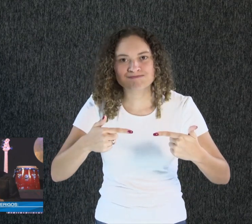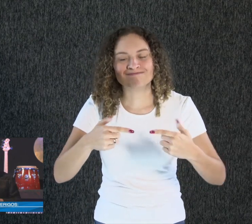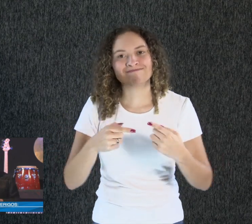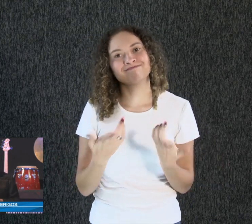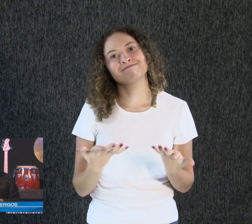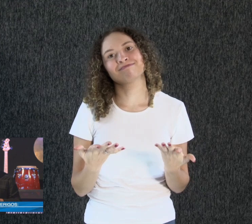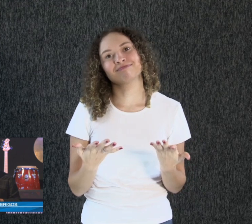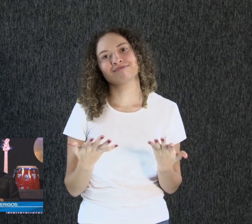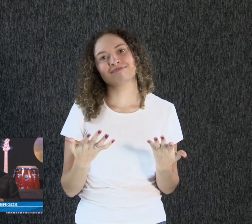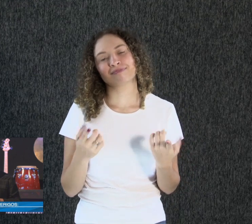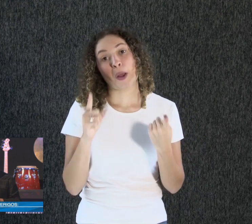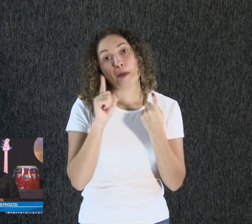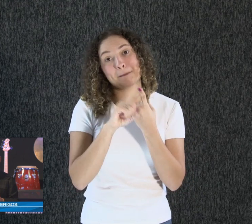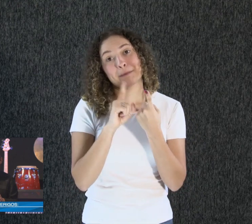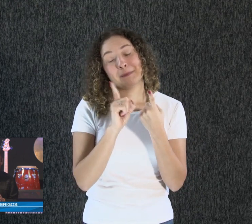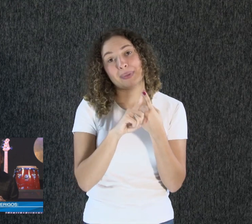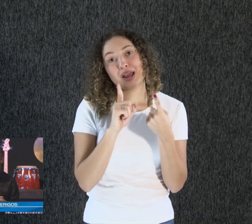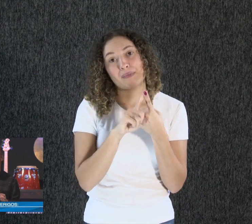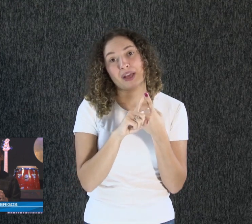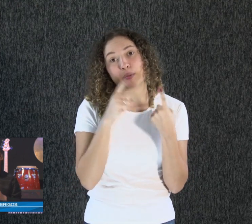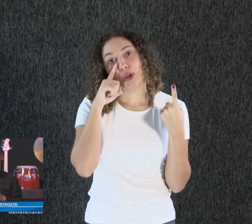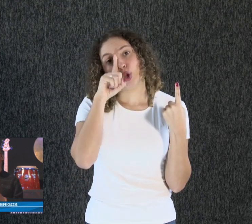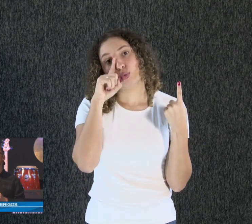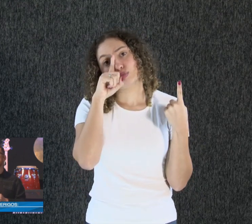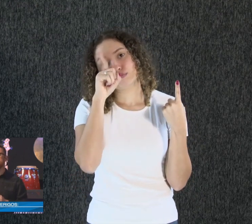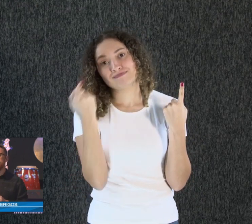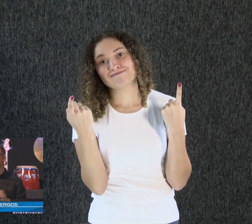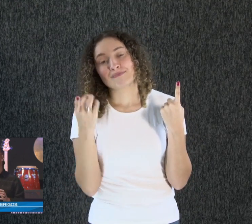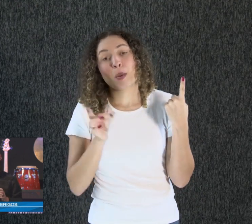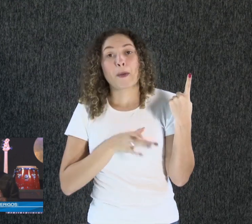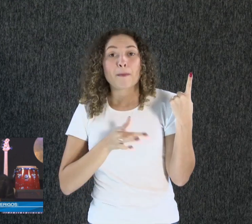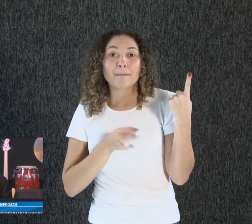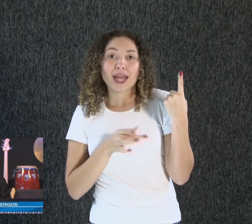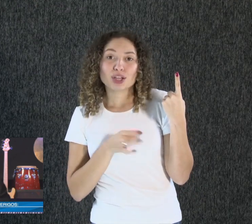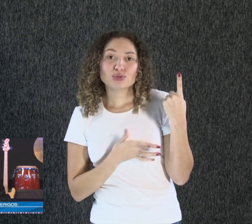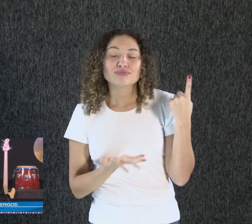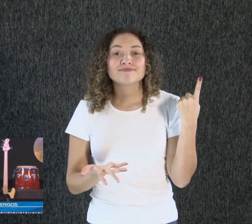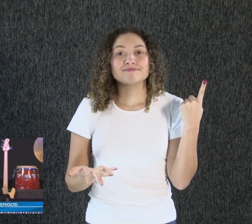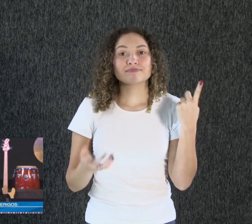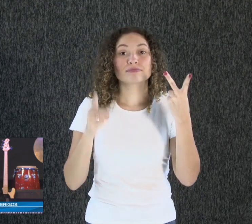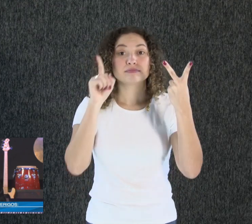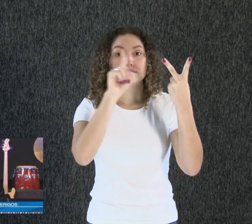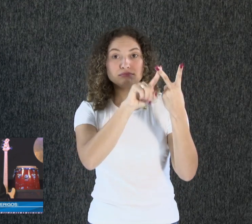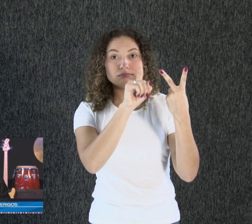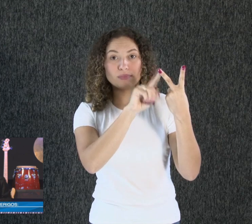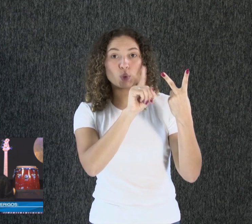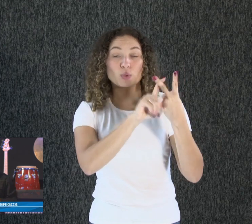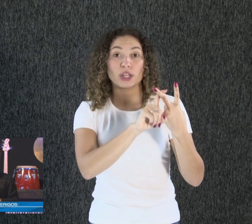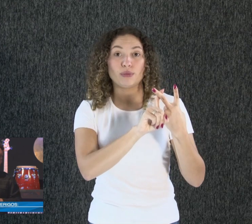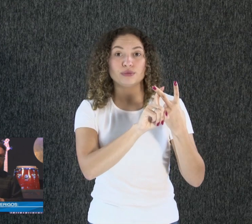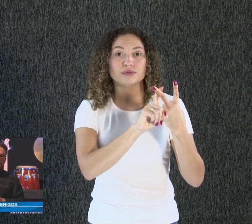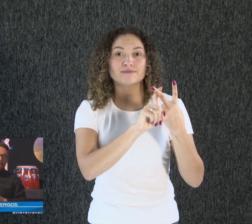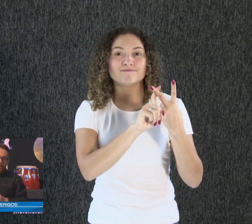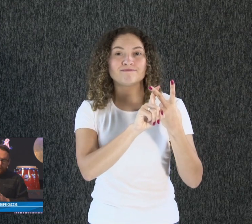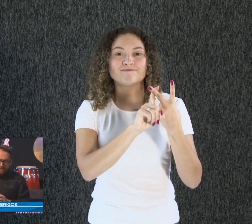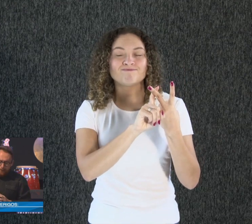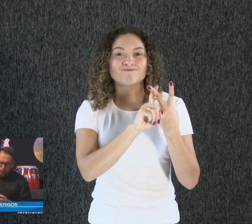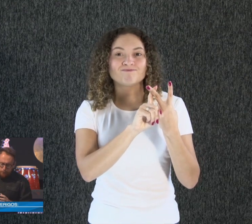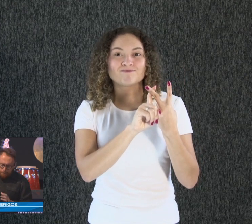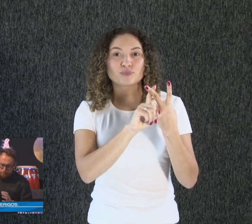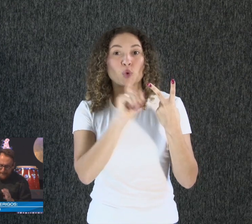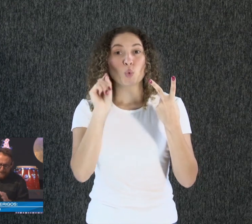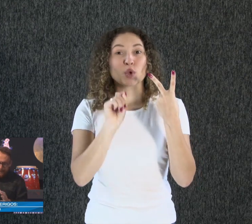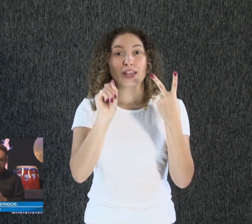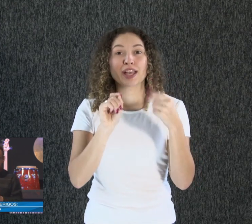nós? Esse é o primeiro perigo que ele aponta aqui. São os nossos medos. O